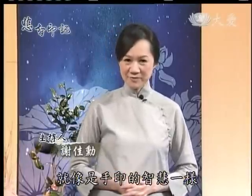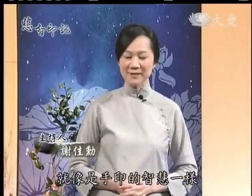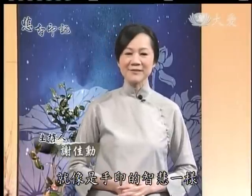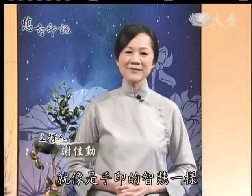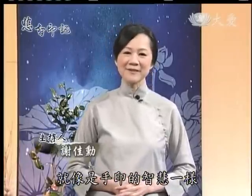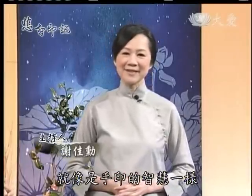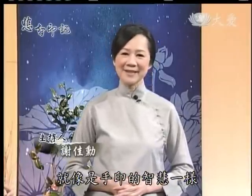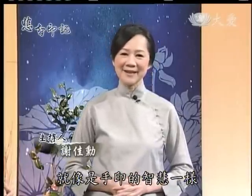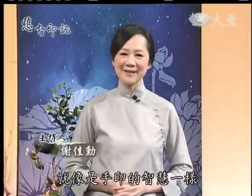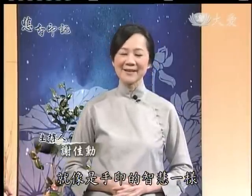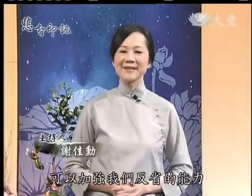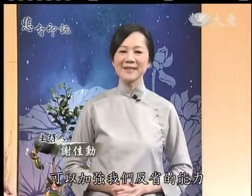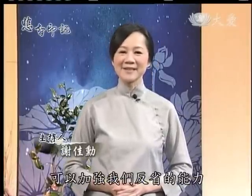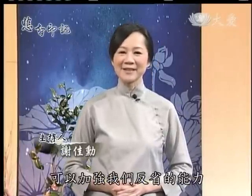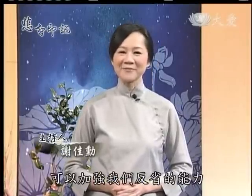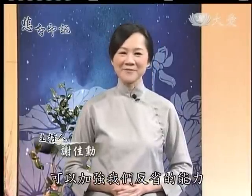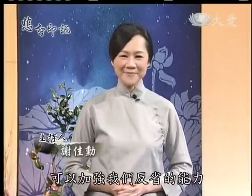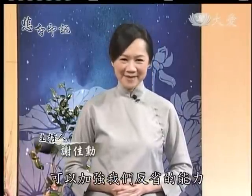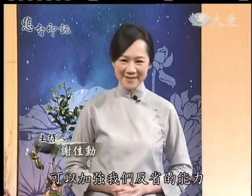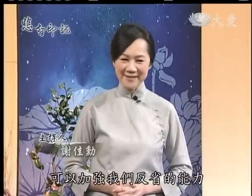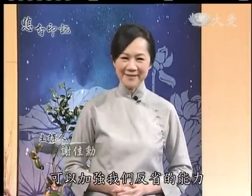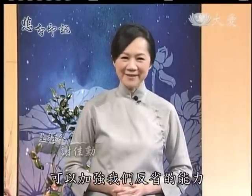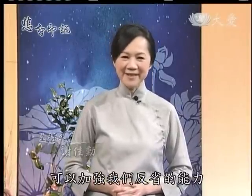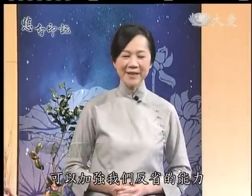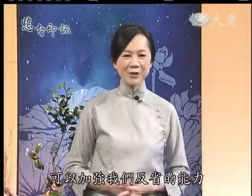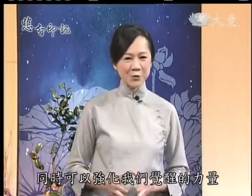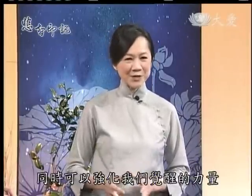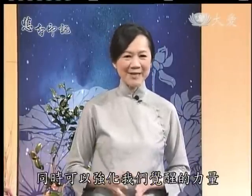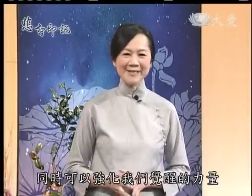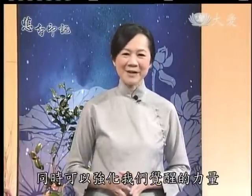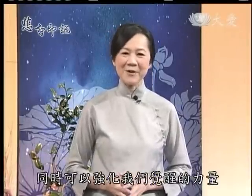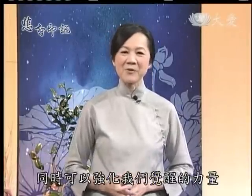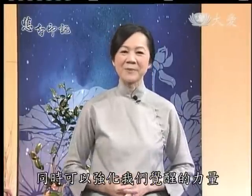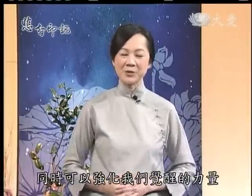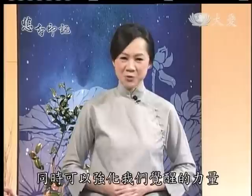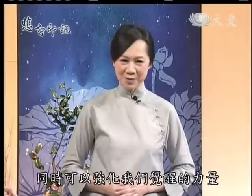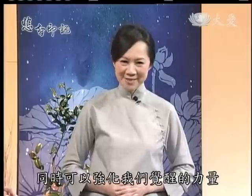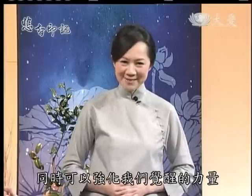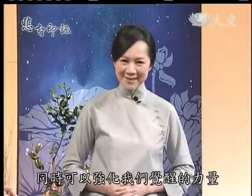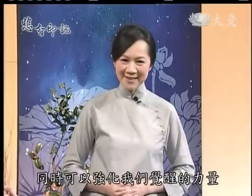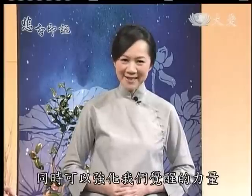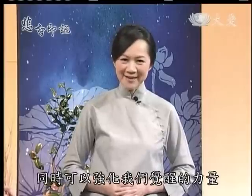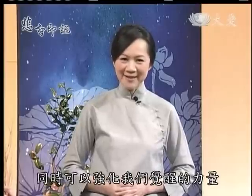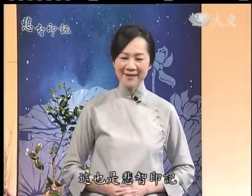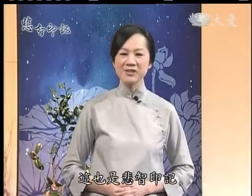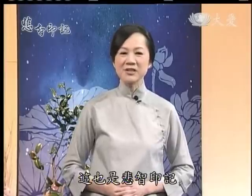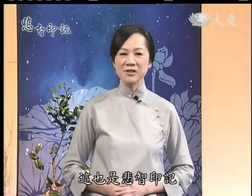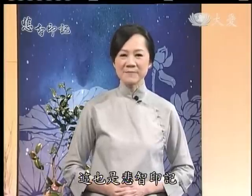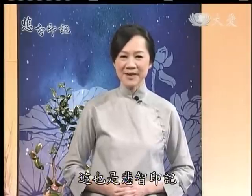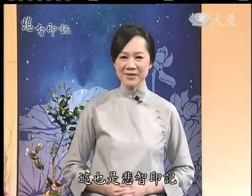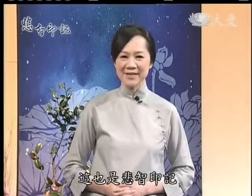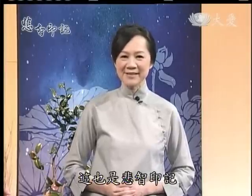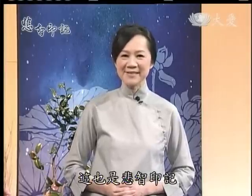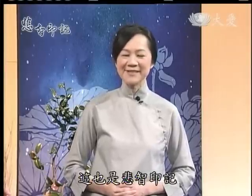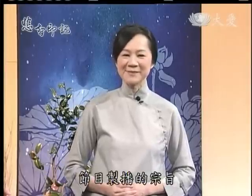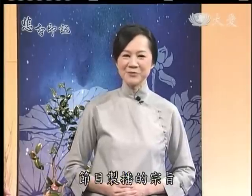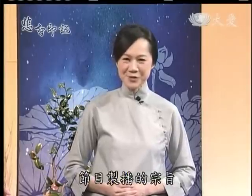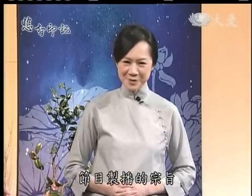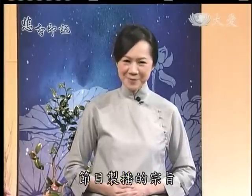手印的智慧一样，可以加强我们反省的能力，同时可以强化我们觉醒的力量。这也是《悲智印记》节目直